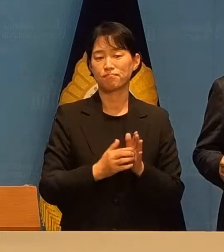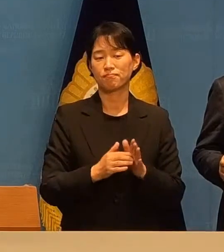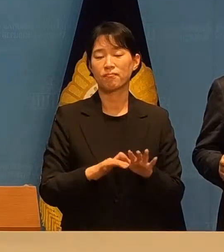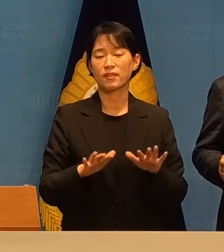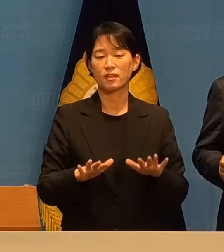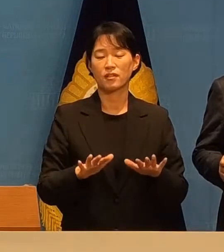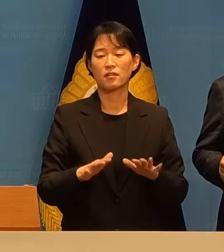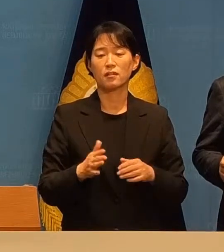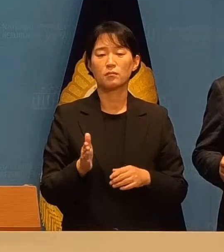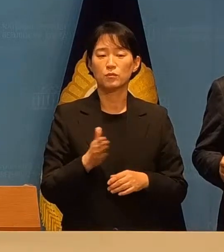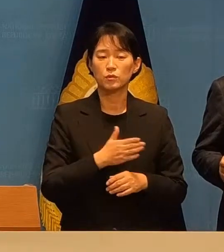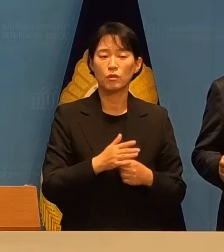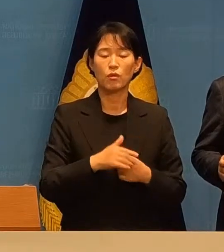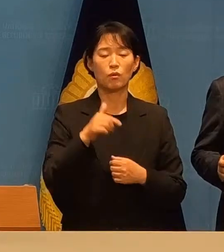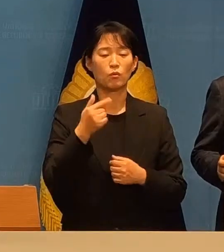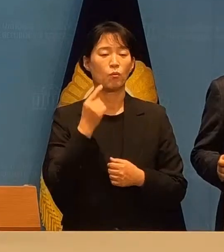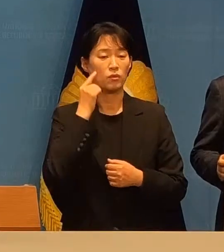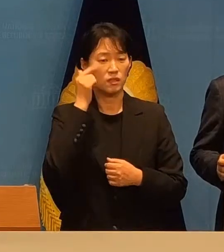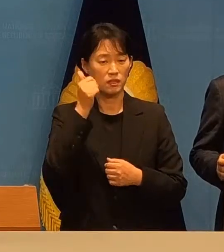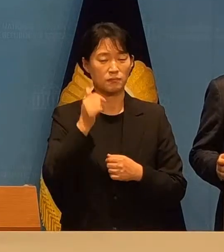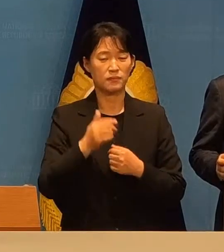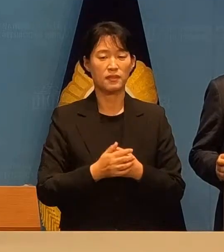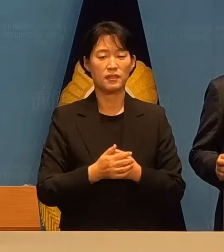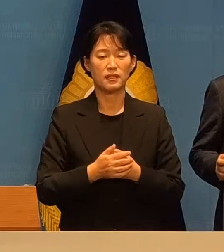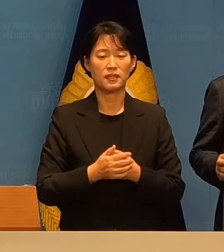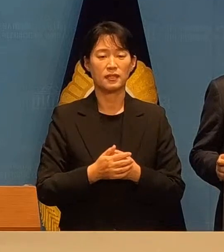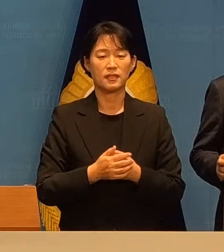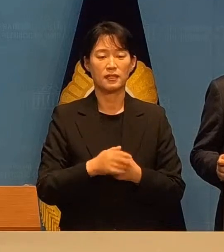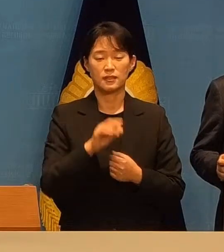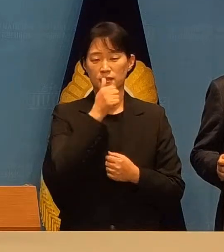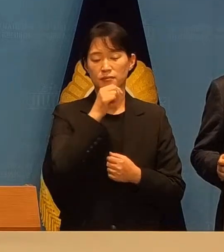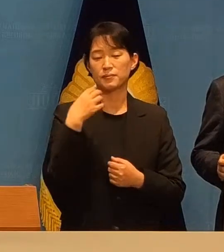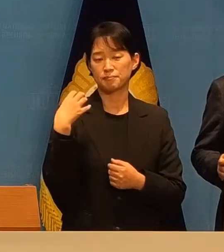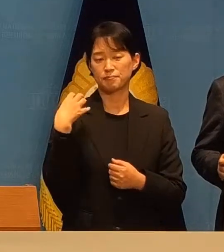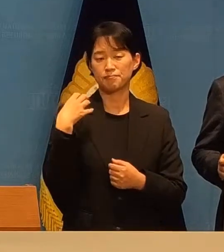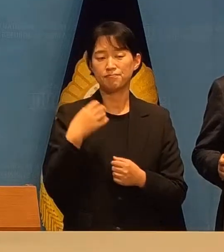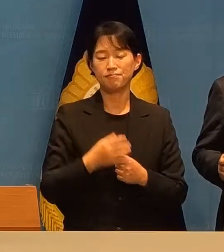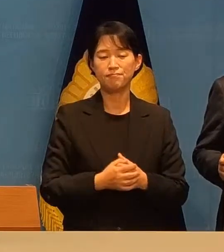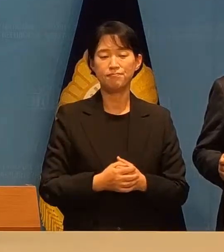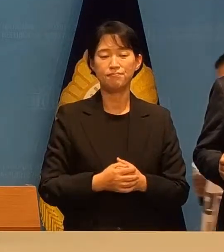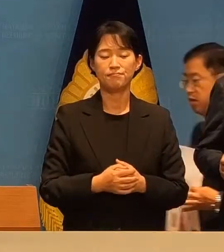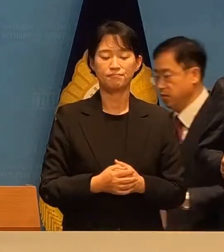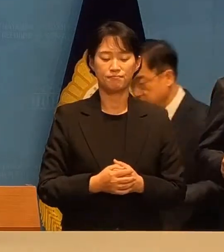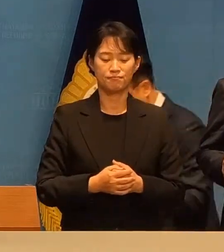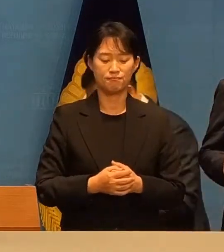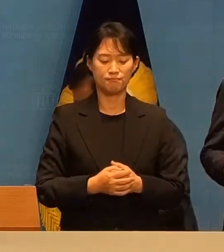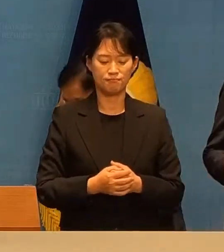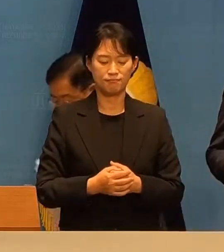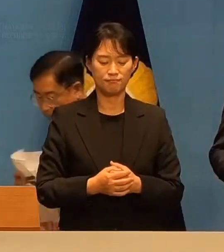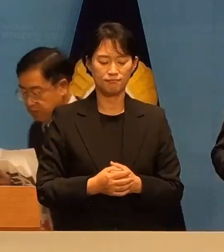그러면 노곤채 목사님께서 사회를 하시도록 하겠습니다.